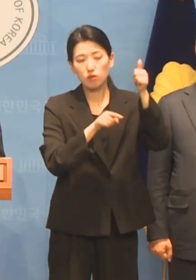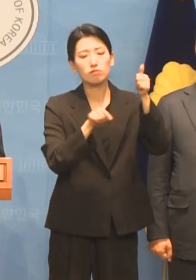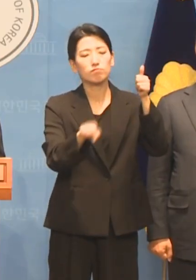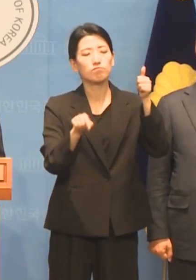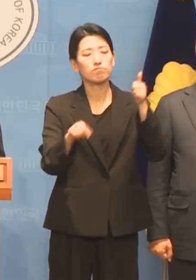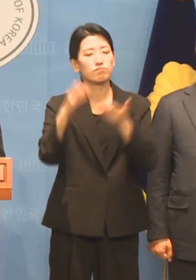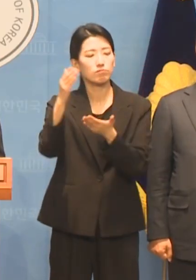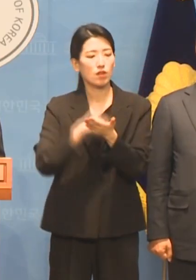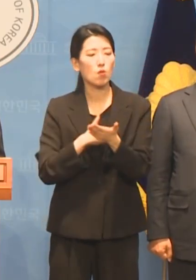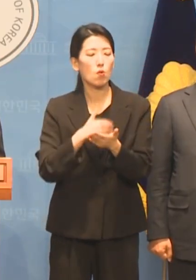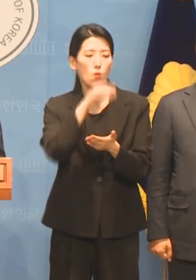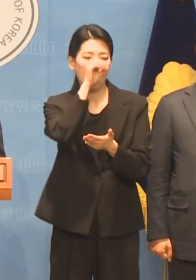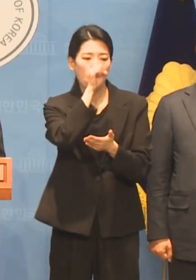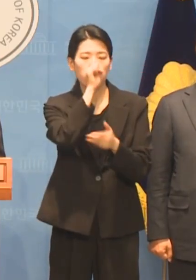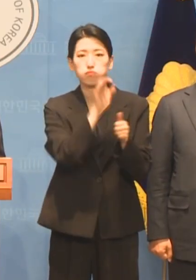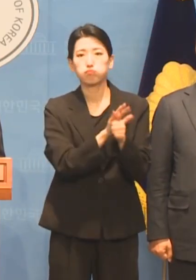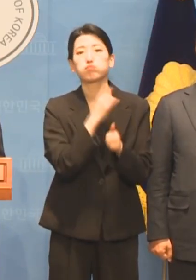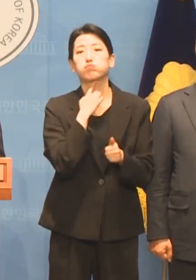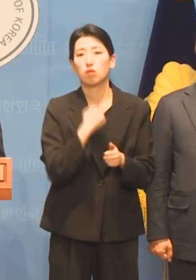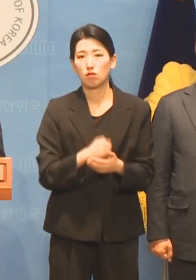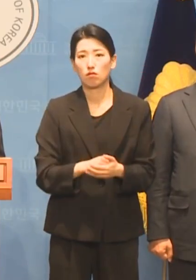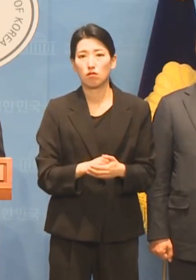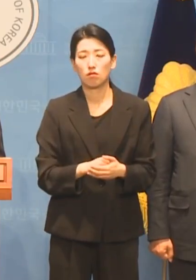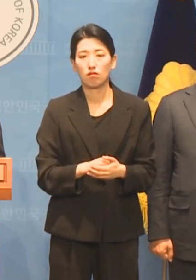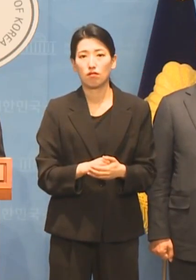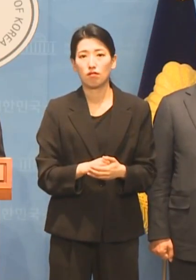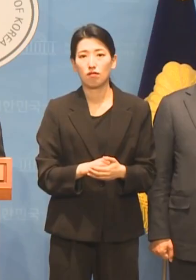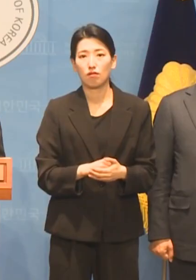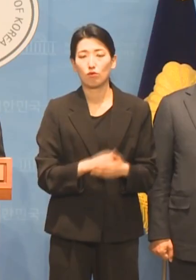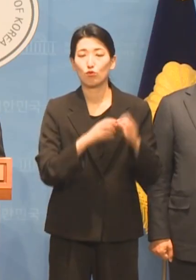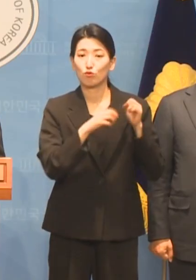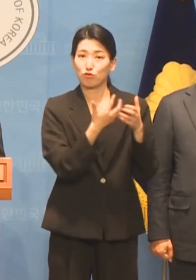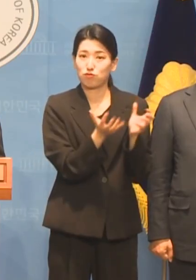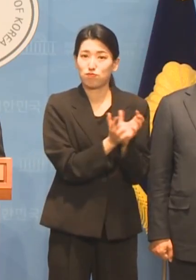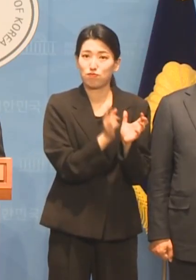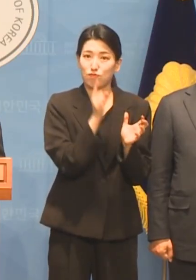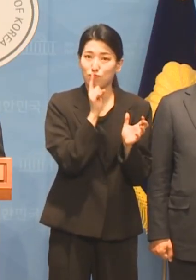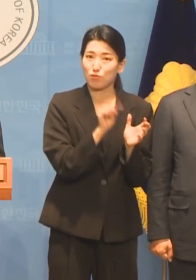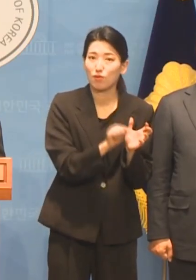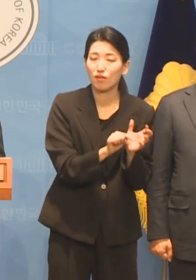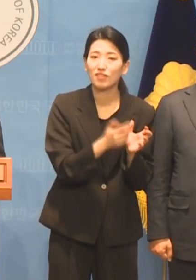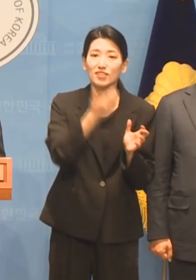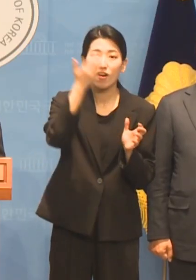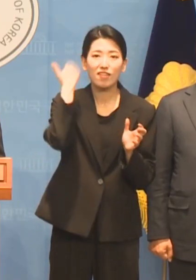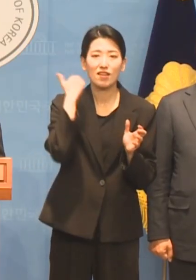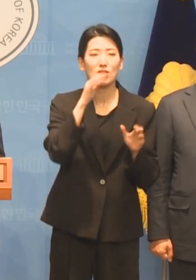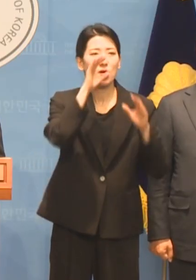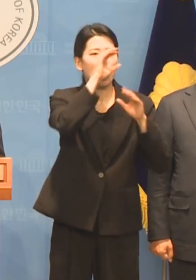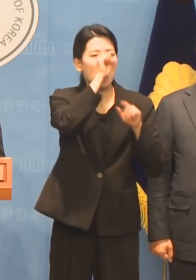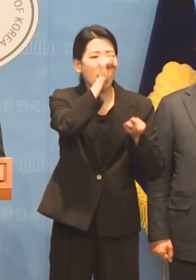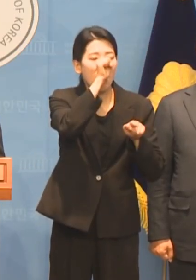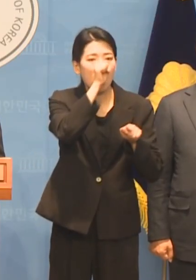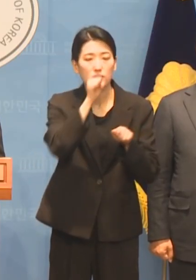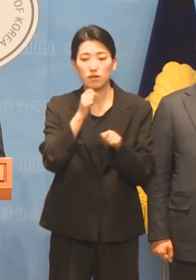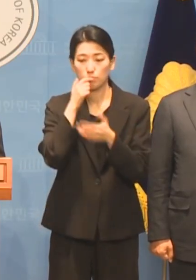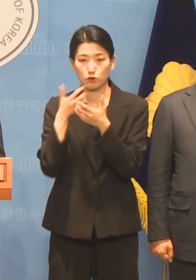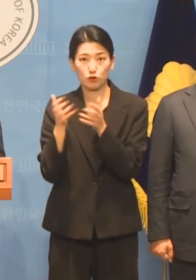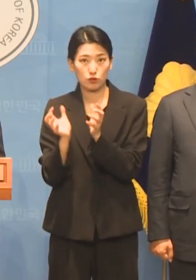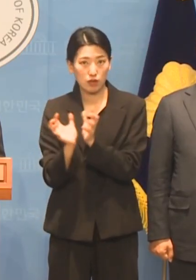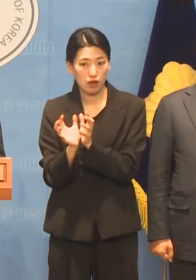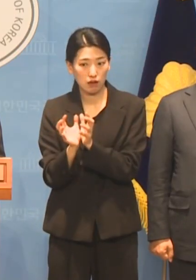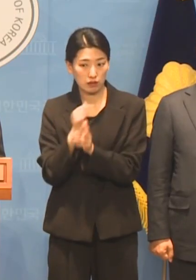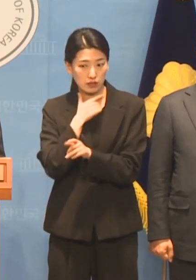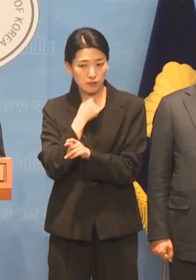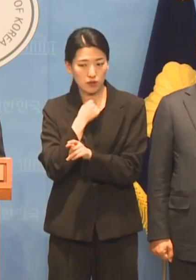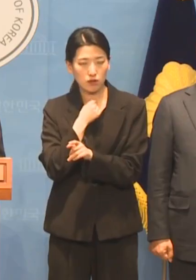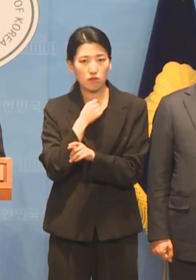설정되었습니다. 그런데 국민의힘은 같은 내용을 민주당이 호응하고 추진하니 반대하고 나섰습니다.